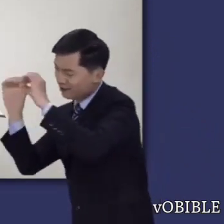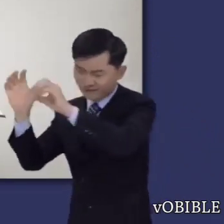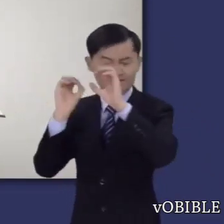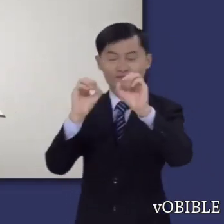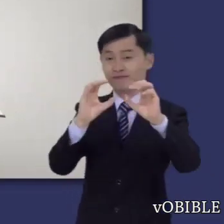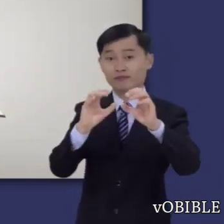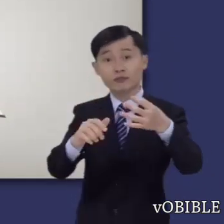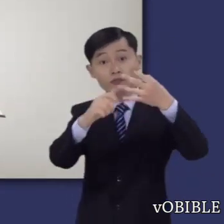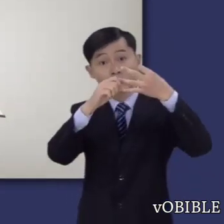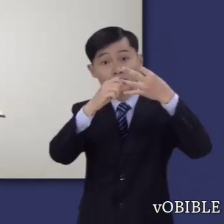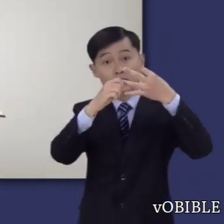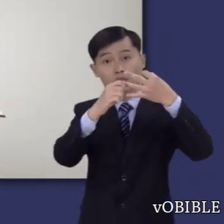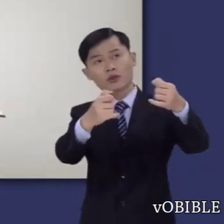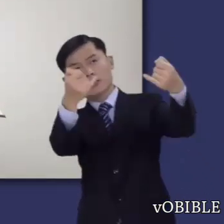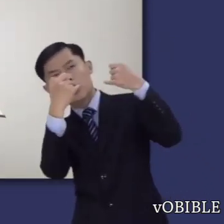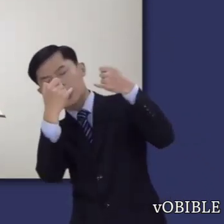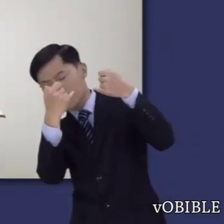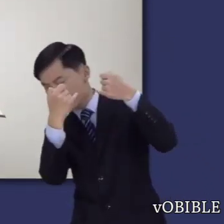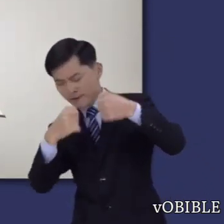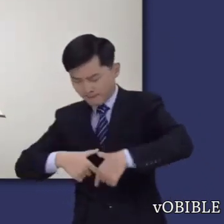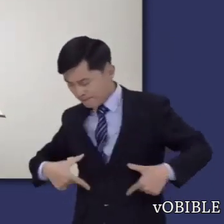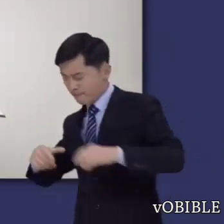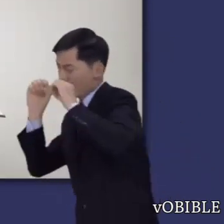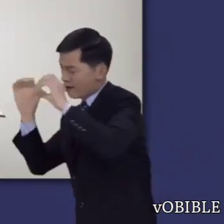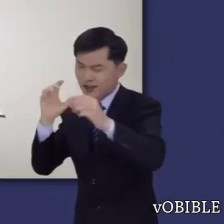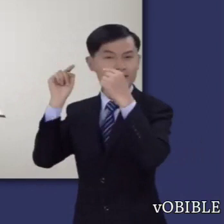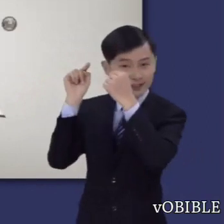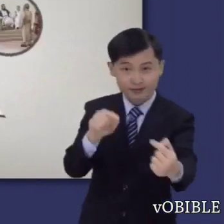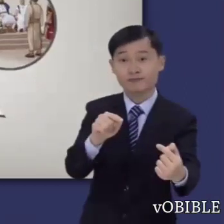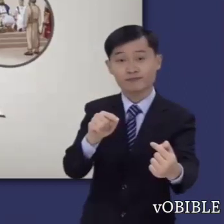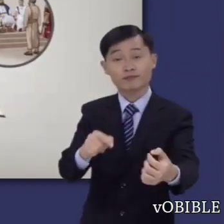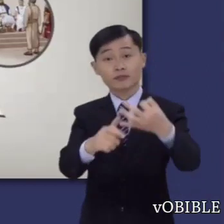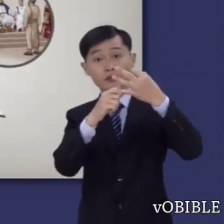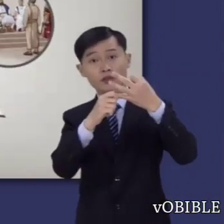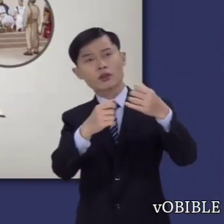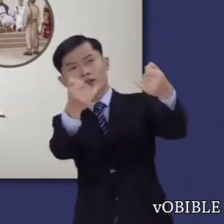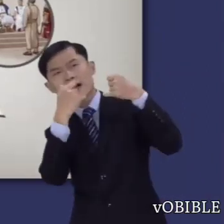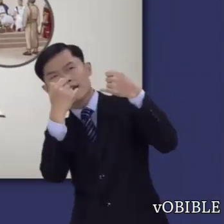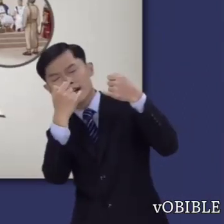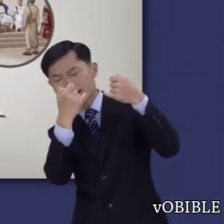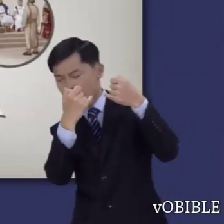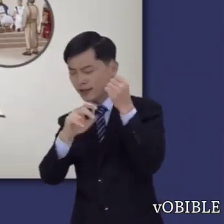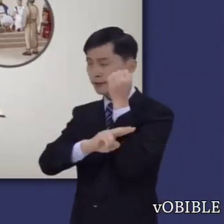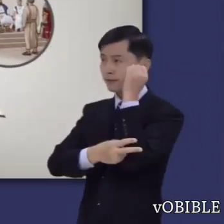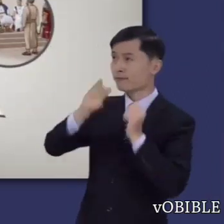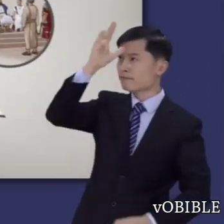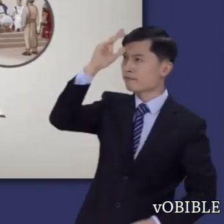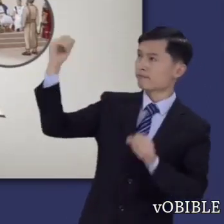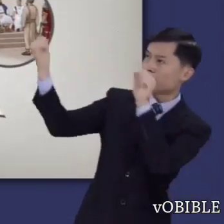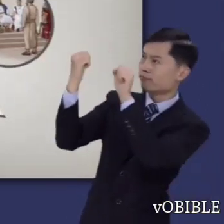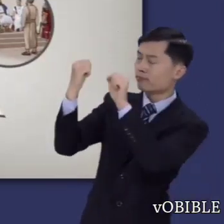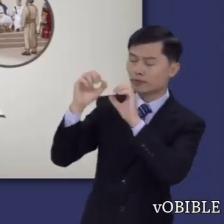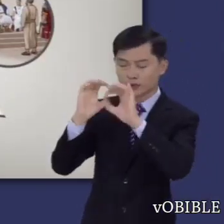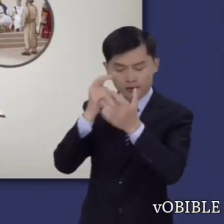任务，他们在猛烈迫害下勇敢地做见证，门徒借着法律途径维护